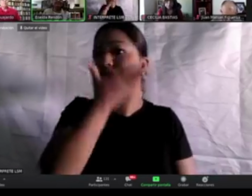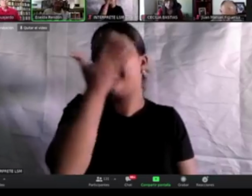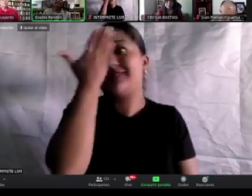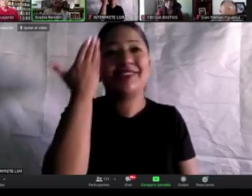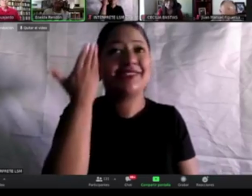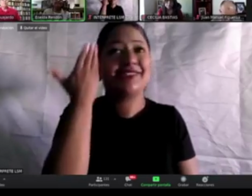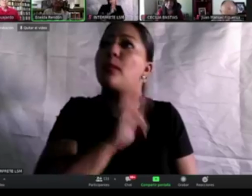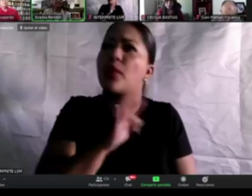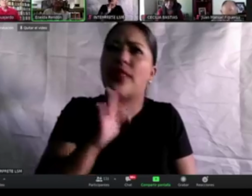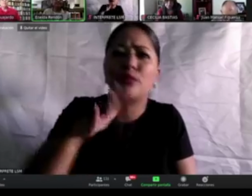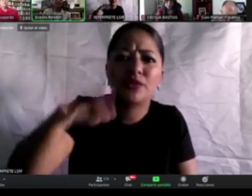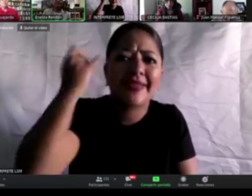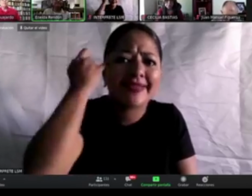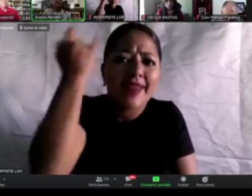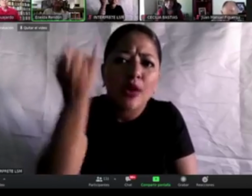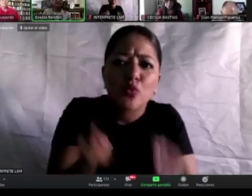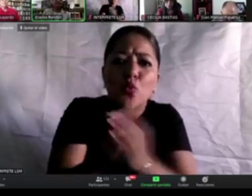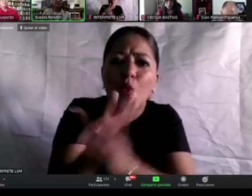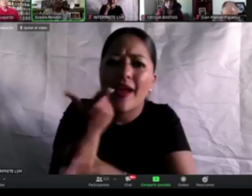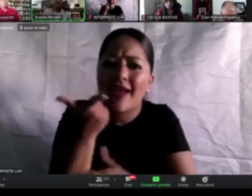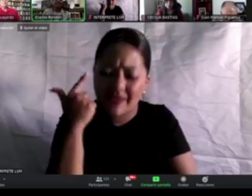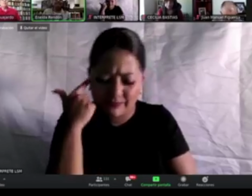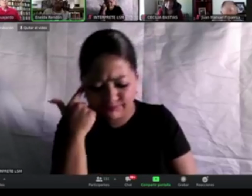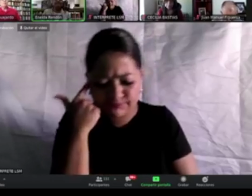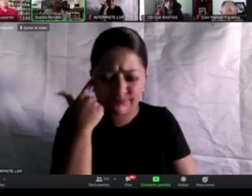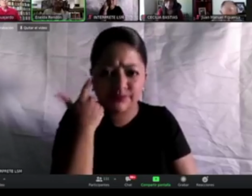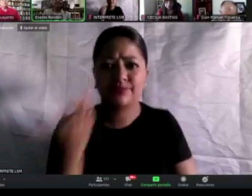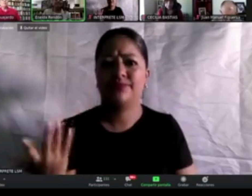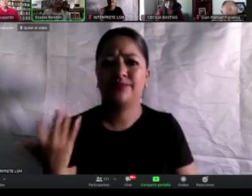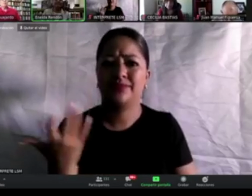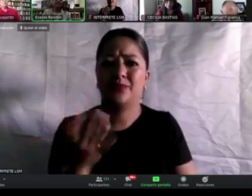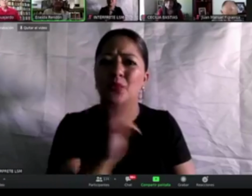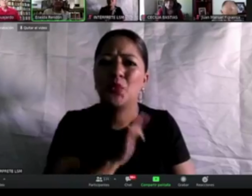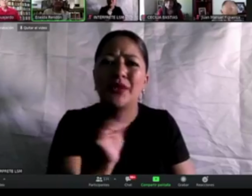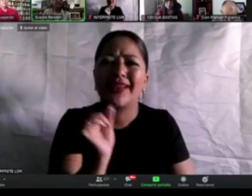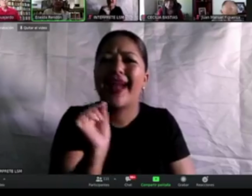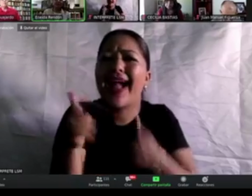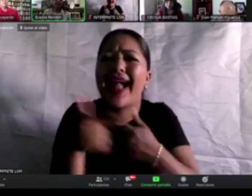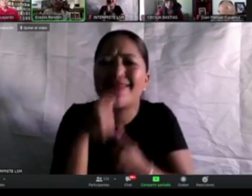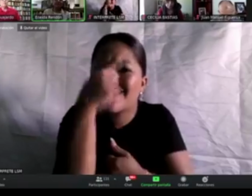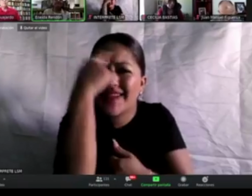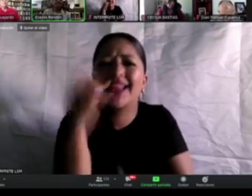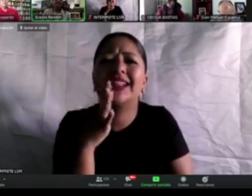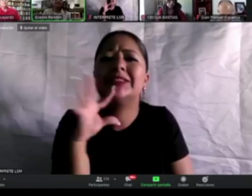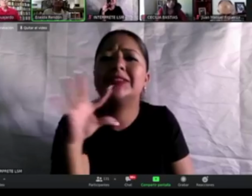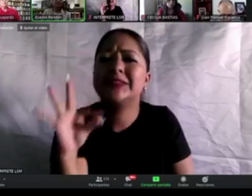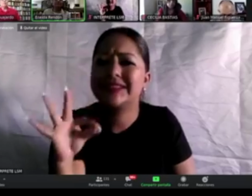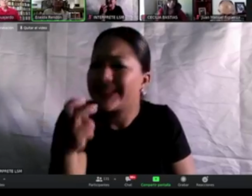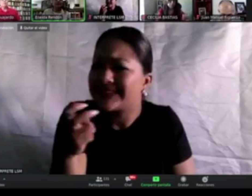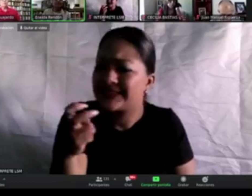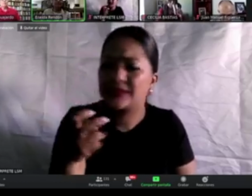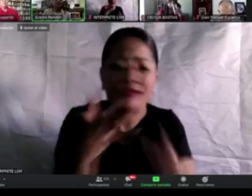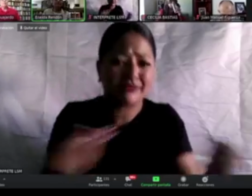nuevas opciones a veces en opciones pequeñas está la solución